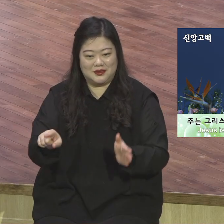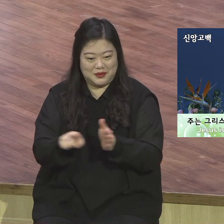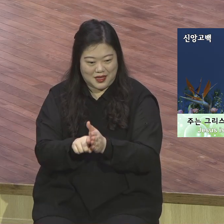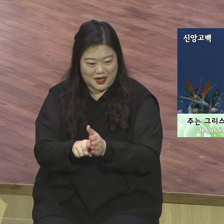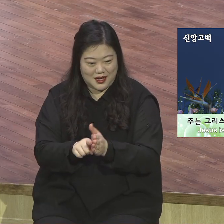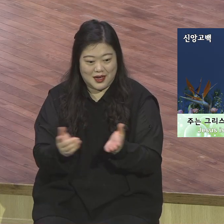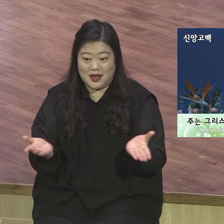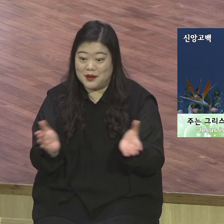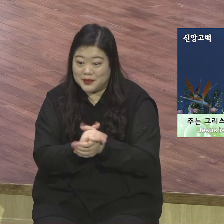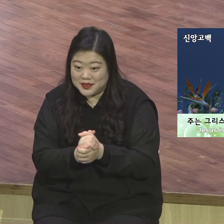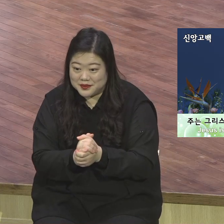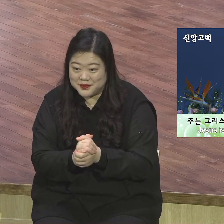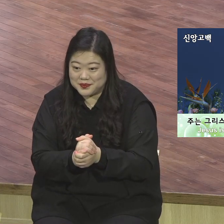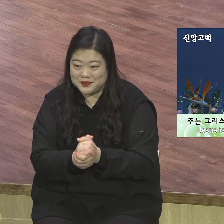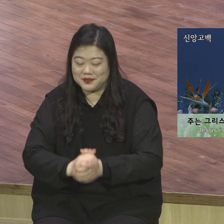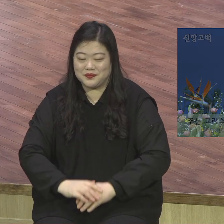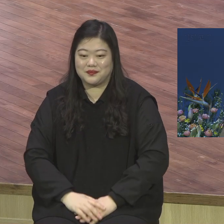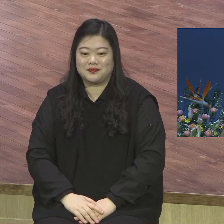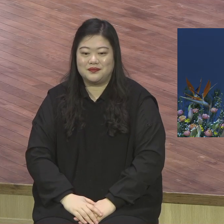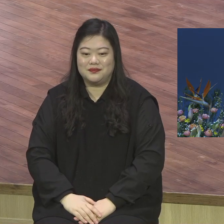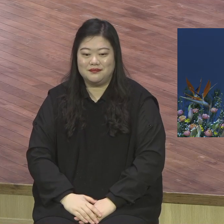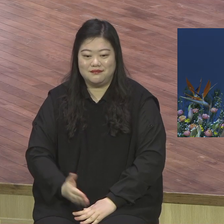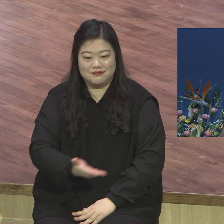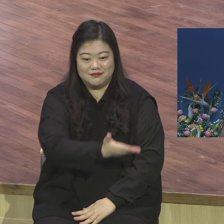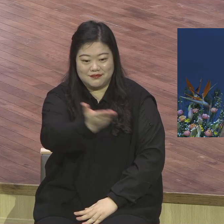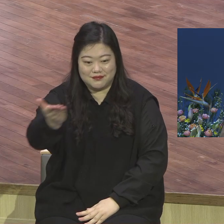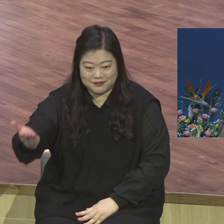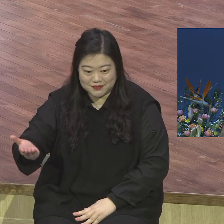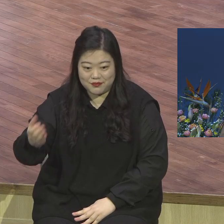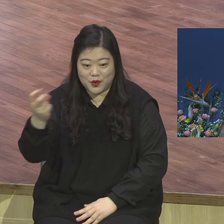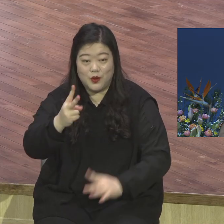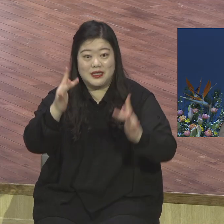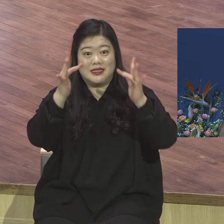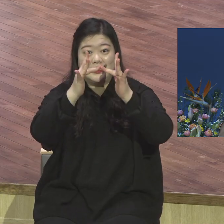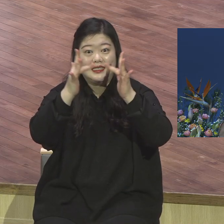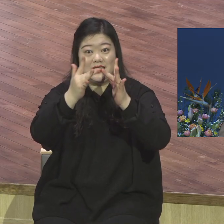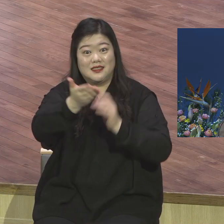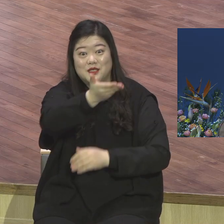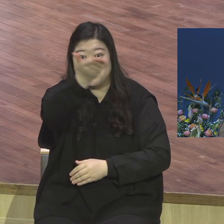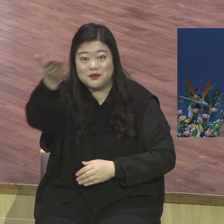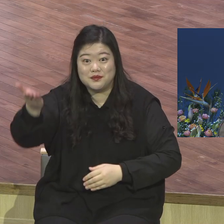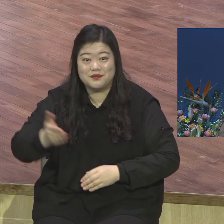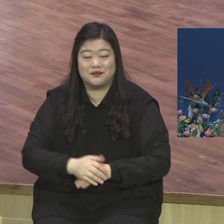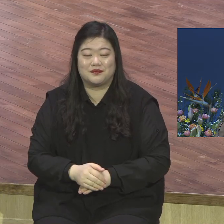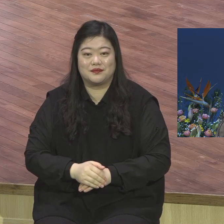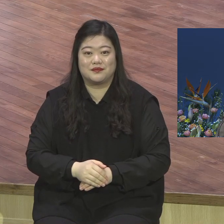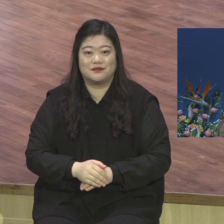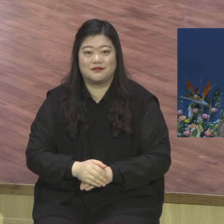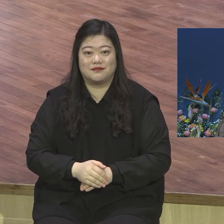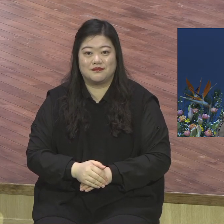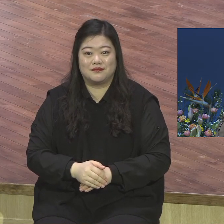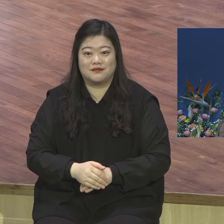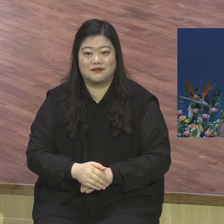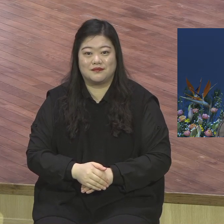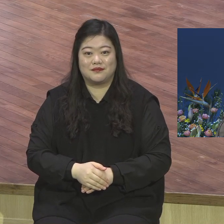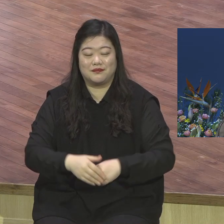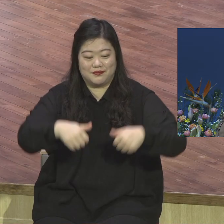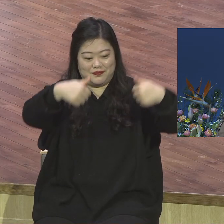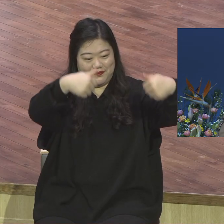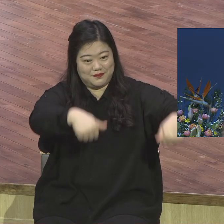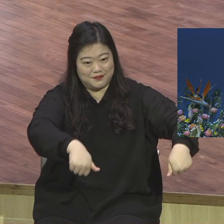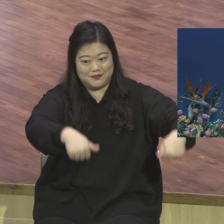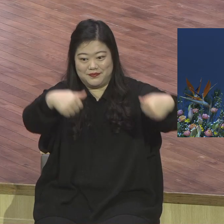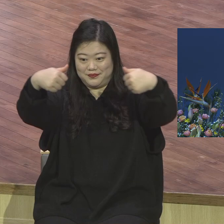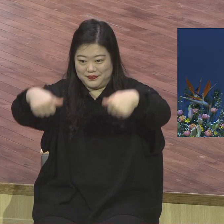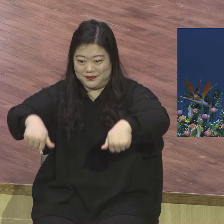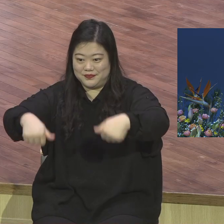아들이십니다. 아멘. 우리 온라인 예배드리는 성도들 또 해외 성도들 원리스 비즈노래에서 함께 예배드리는